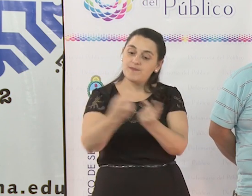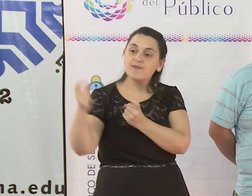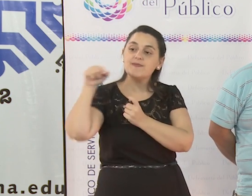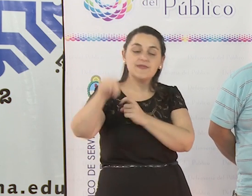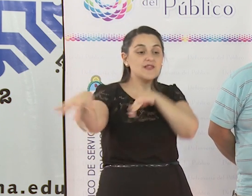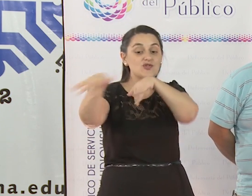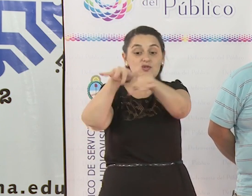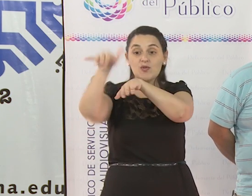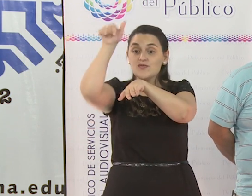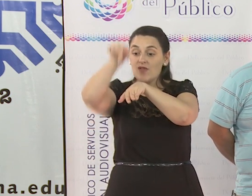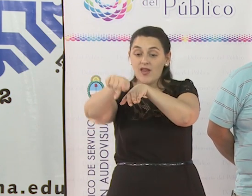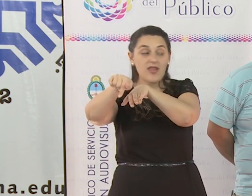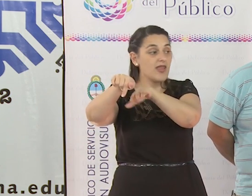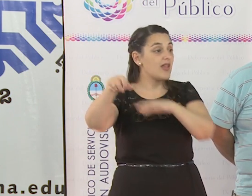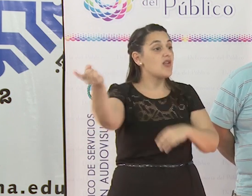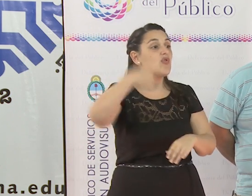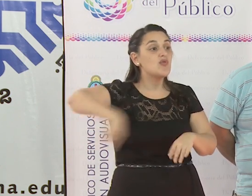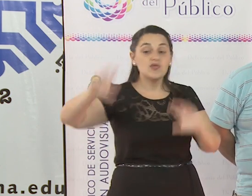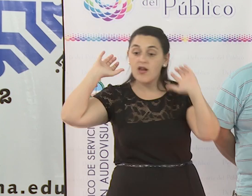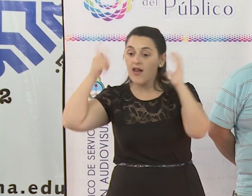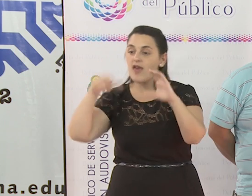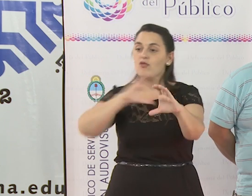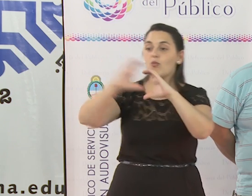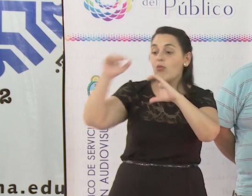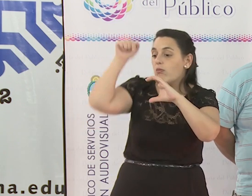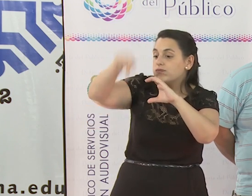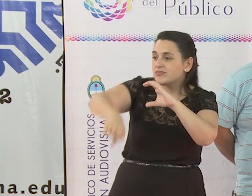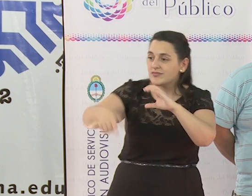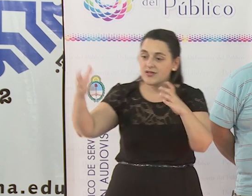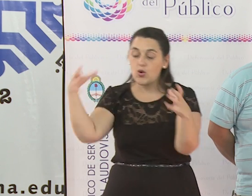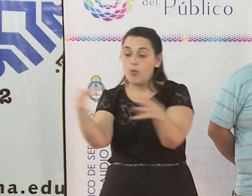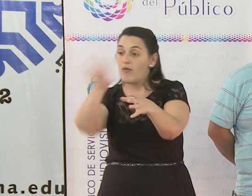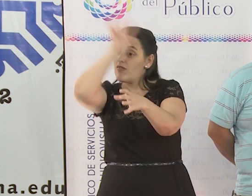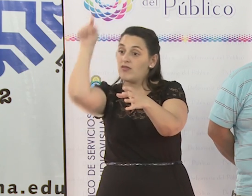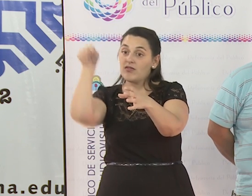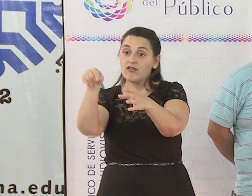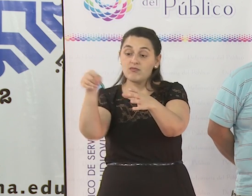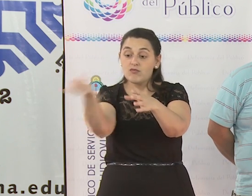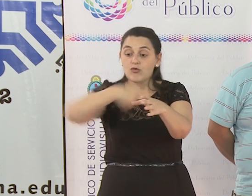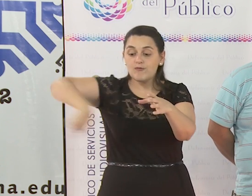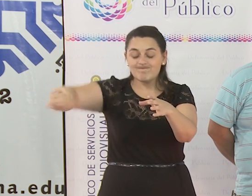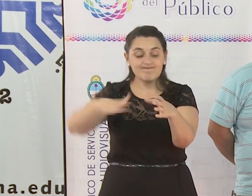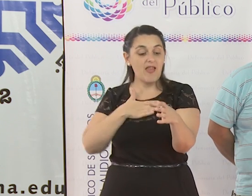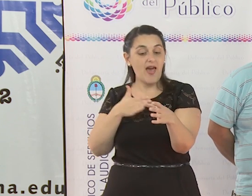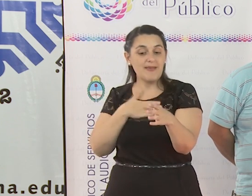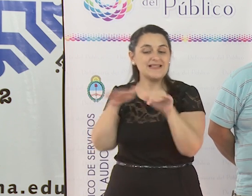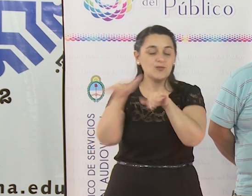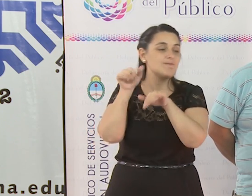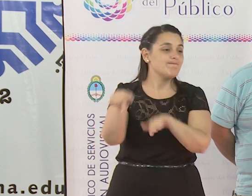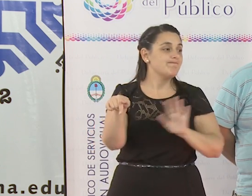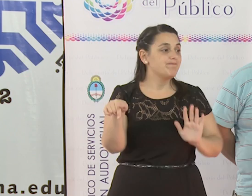actual por lo que estamos atravesando en los medios comunitarios los medios de pueblos originarios más allá de que nos lamentamos todos por lo que está sucediendo